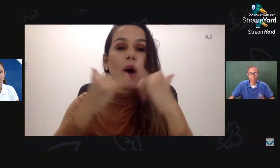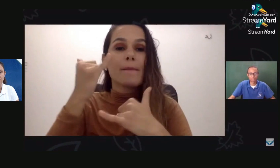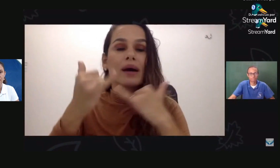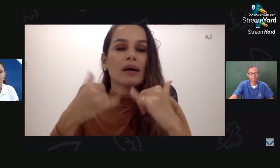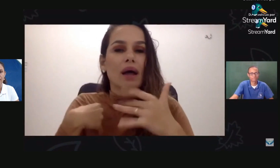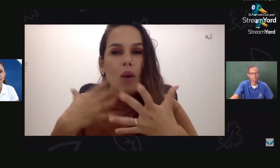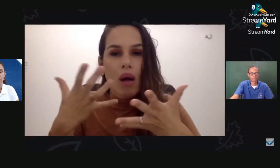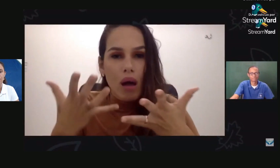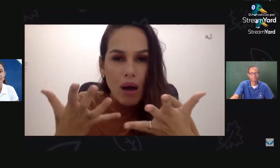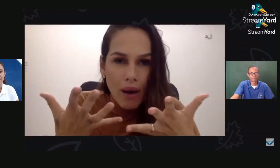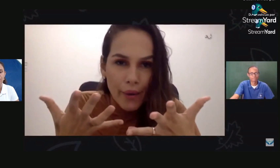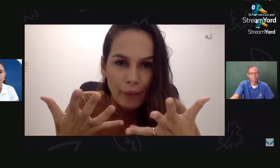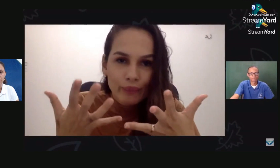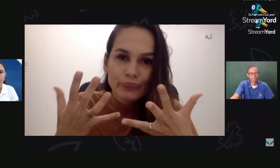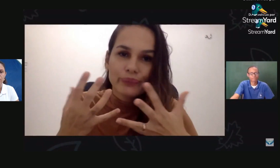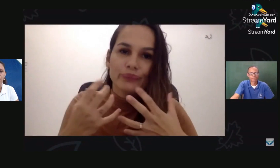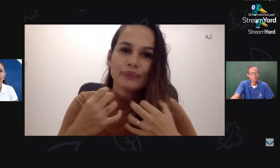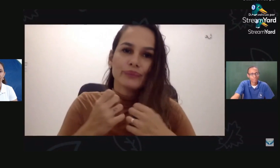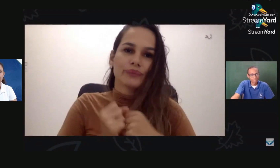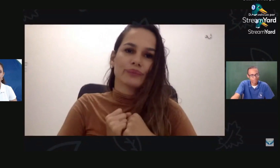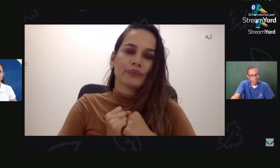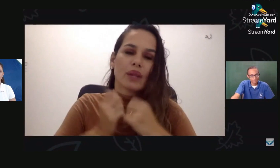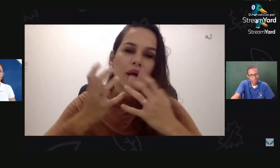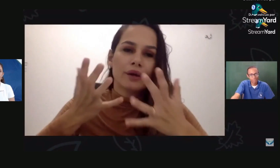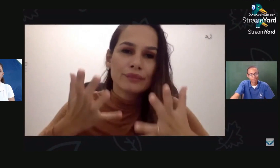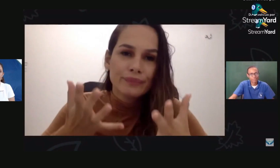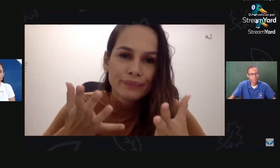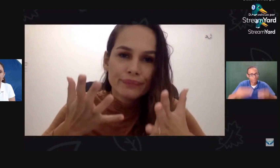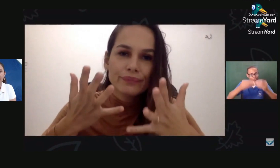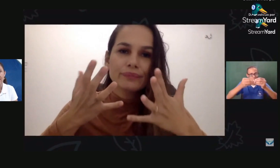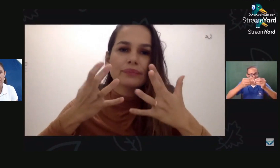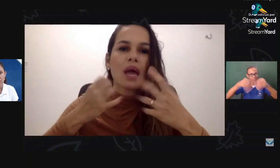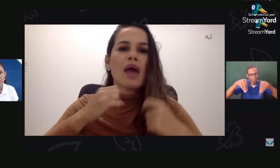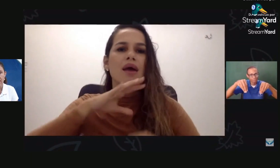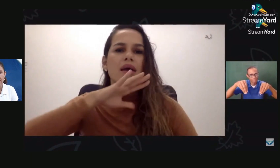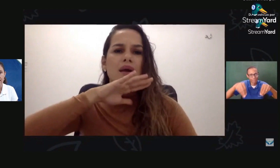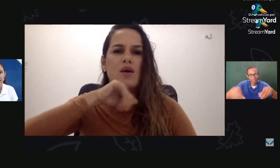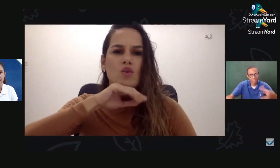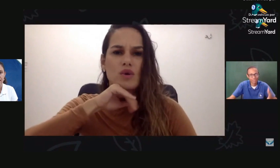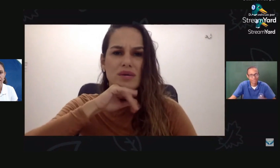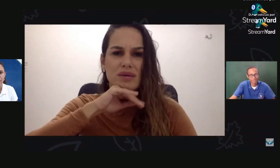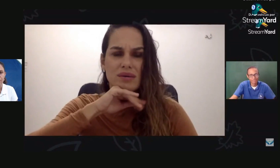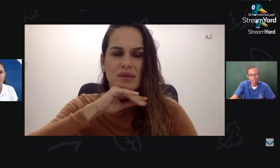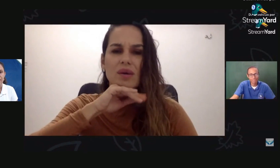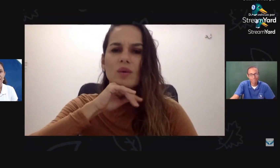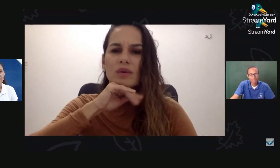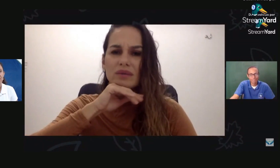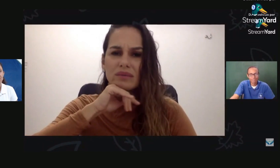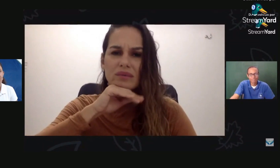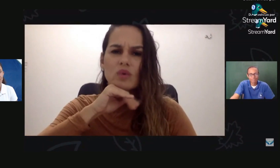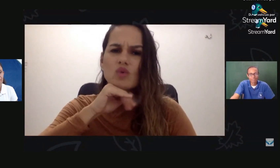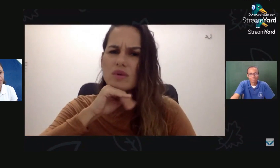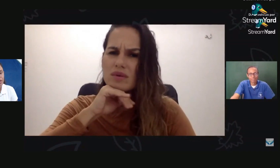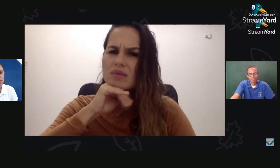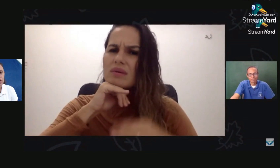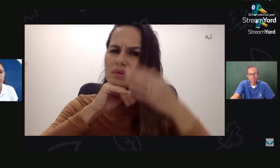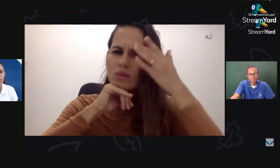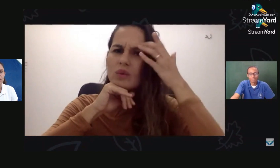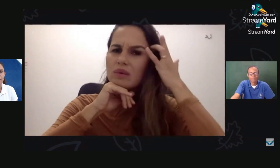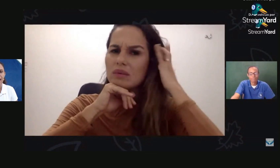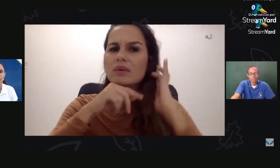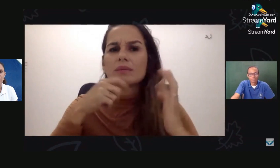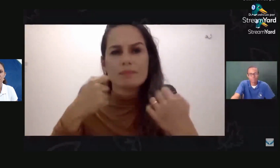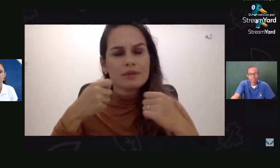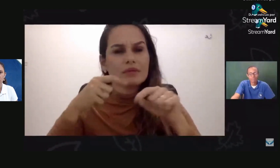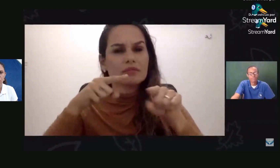a tradução, né, de passar as informações corretas, né, que a gente está ali sinalizando, né, prejudica o